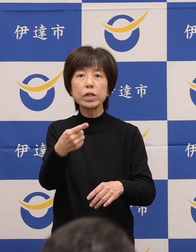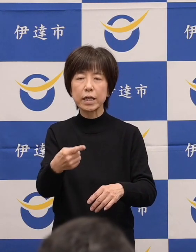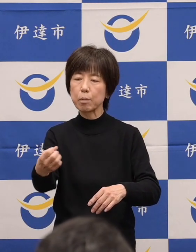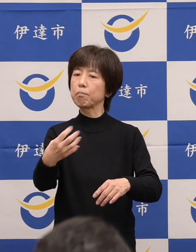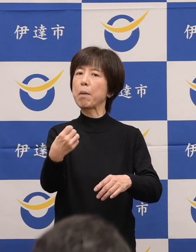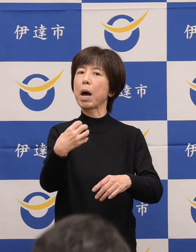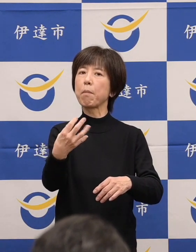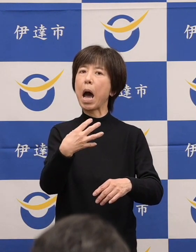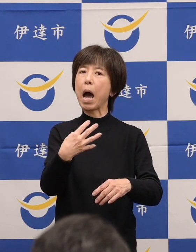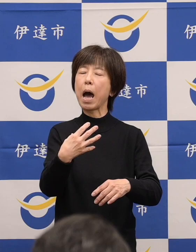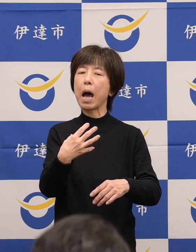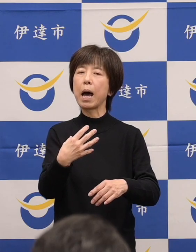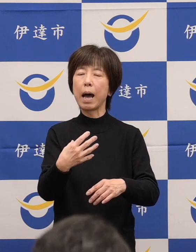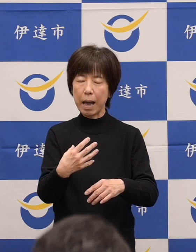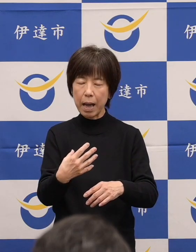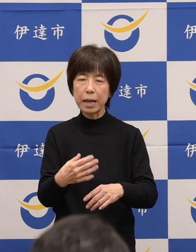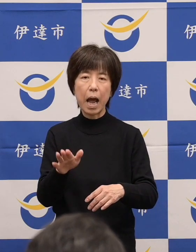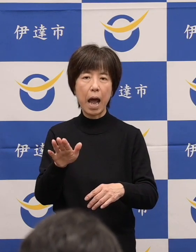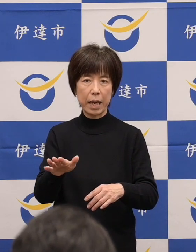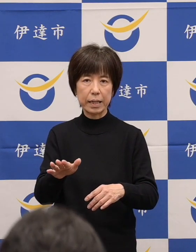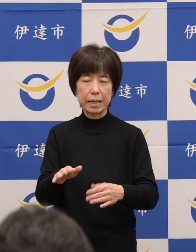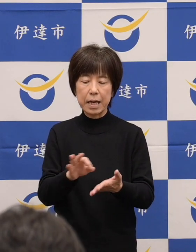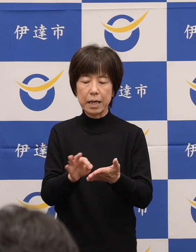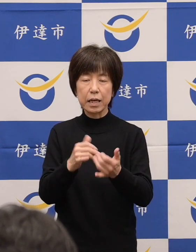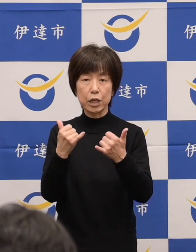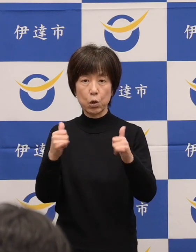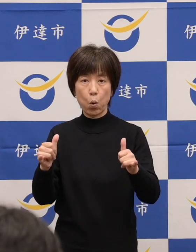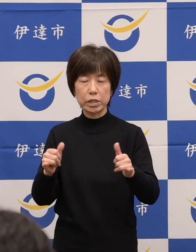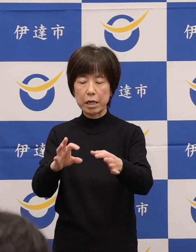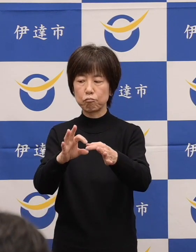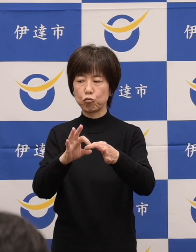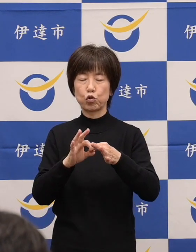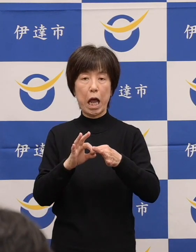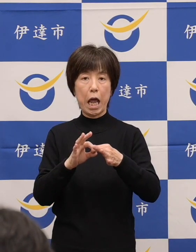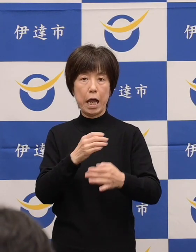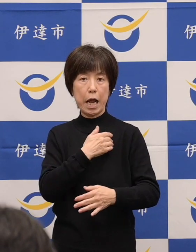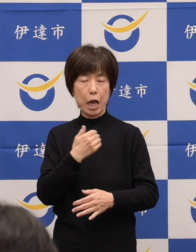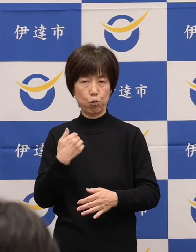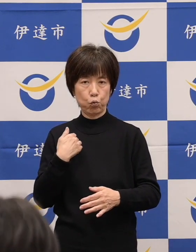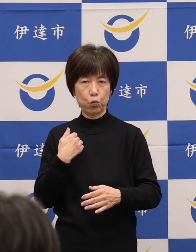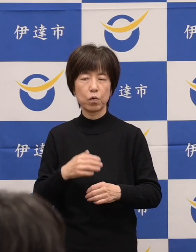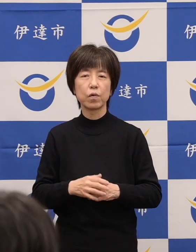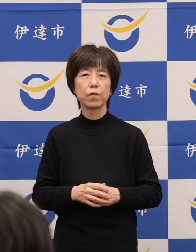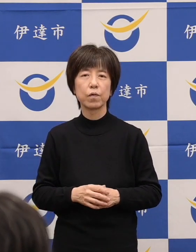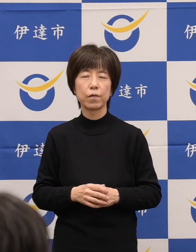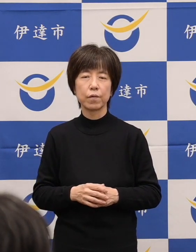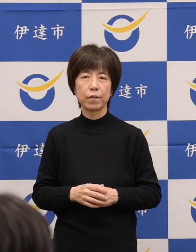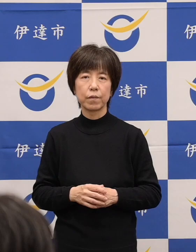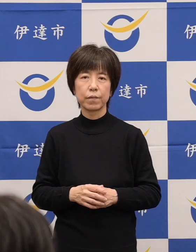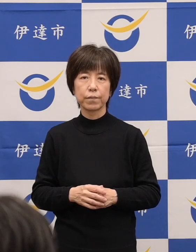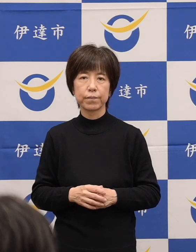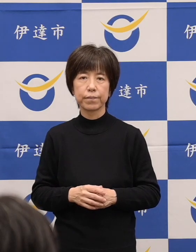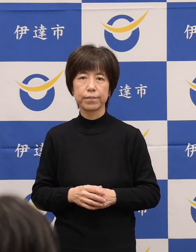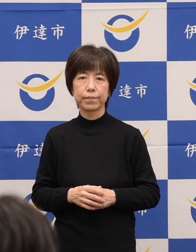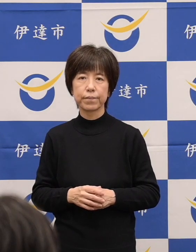され、利用者に伝えられるということになっております。